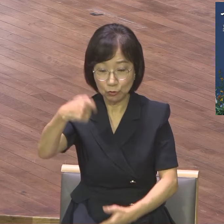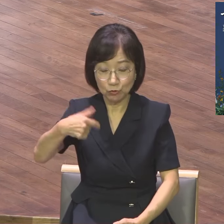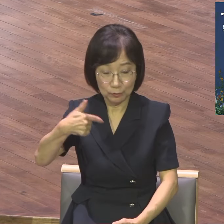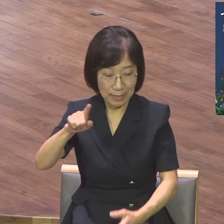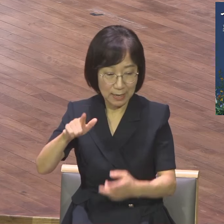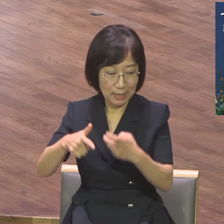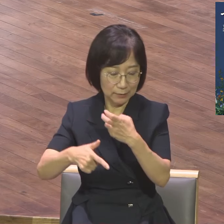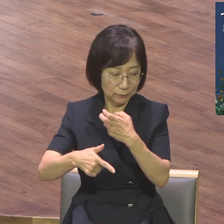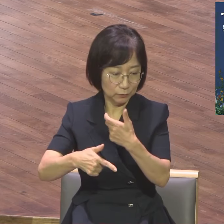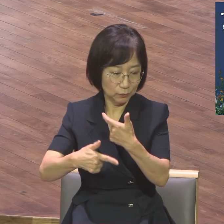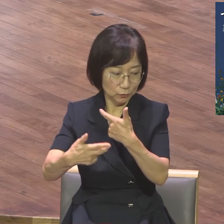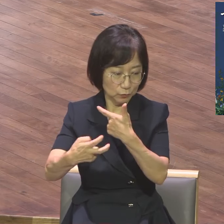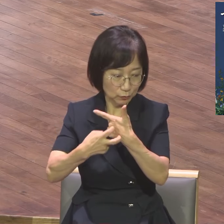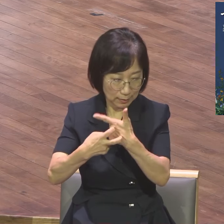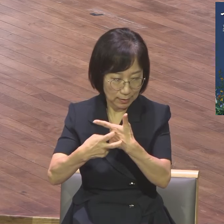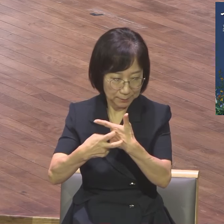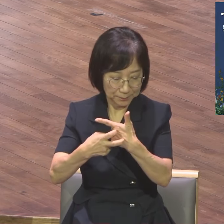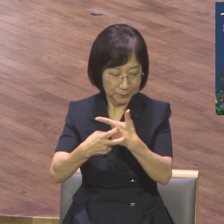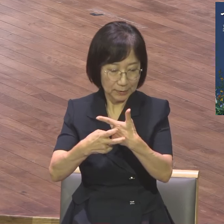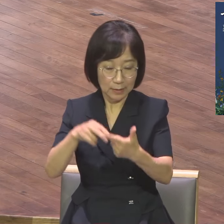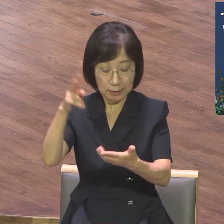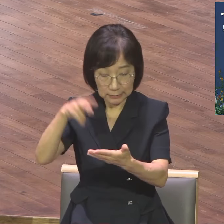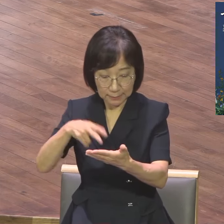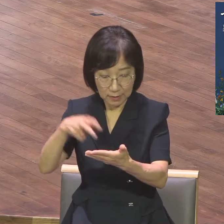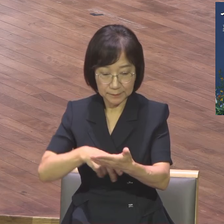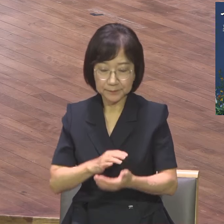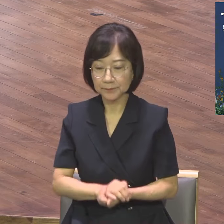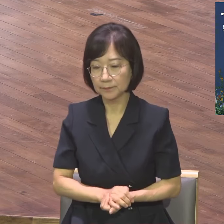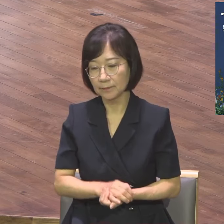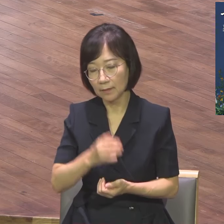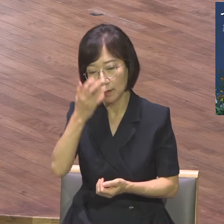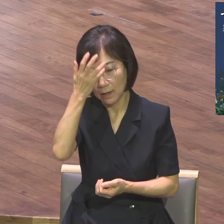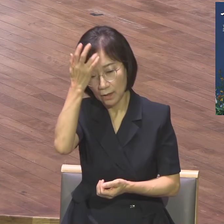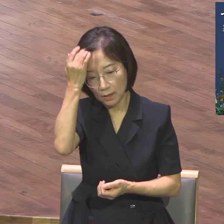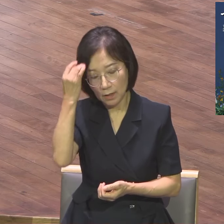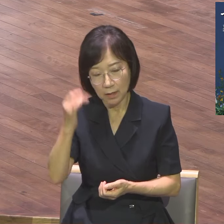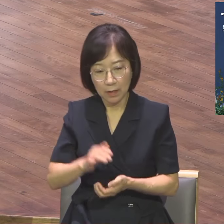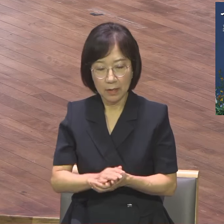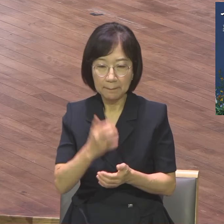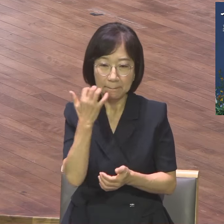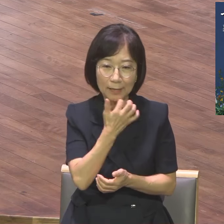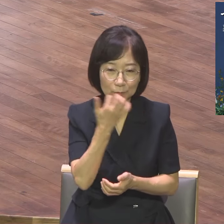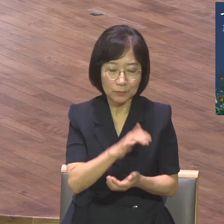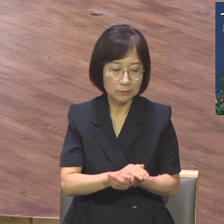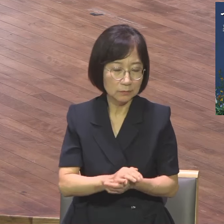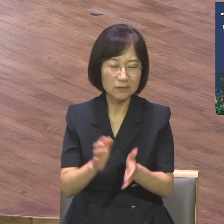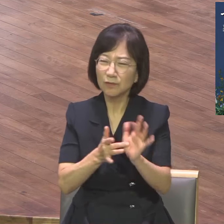22장 61절에 보면 예수님을 부인하던 베드로를 예수님께서 바라보고 계셨음을